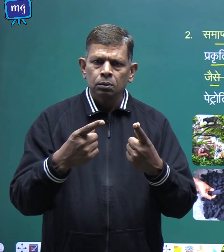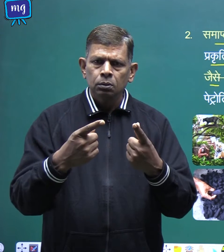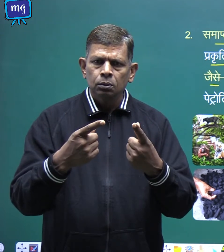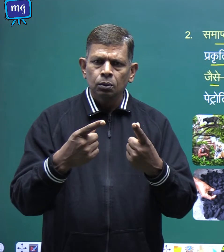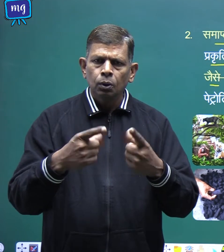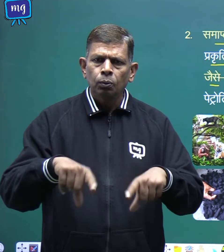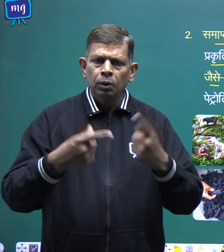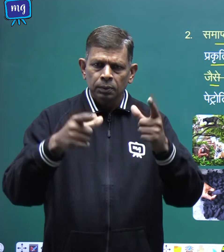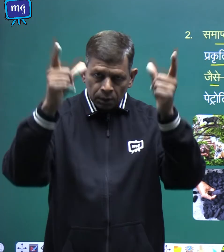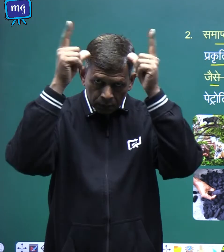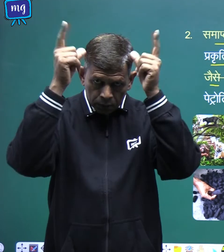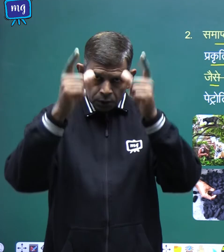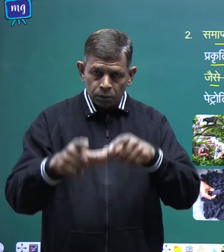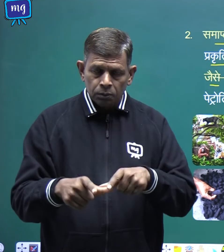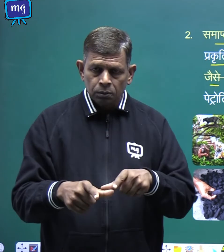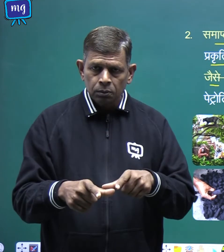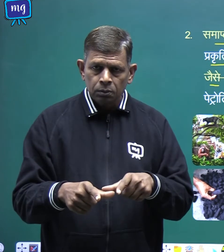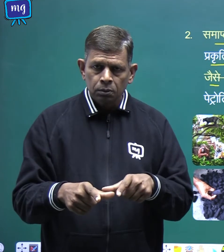वन्य जीव,